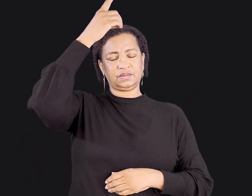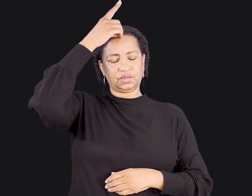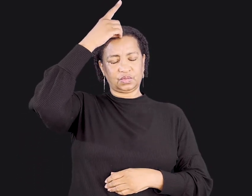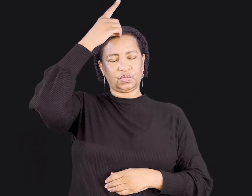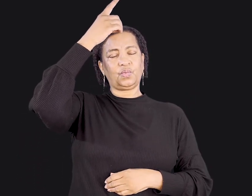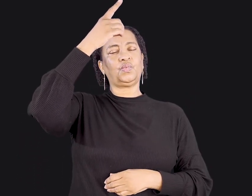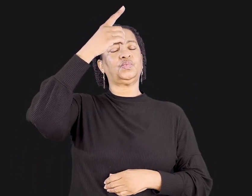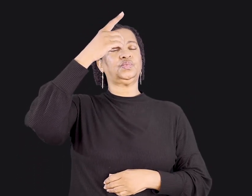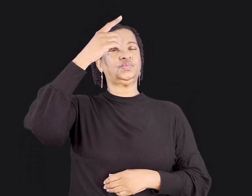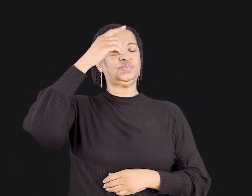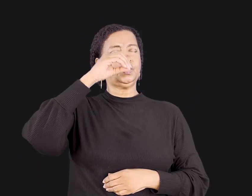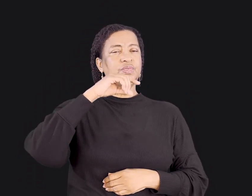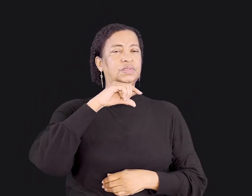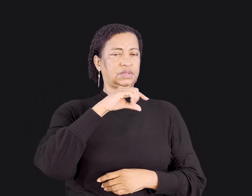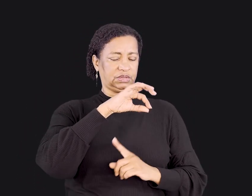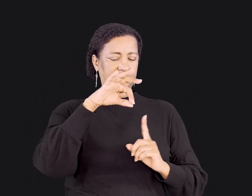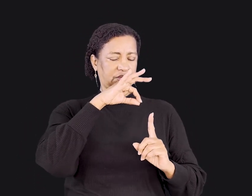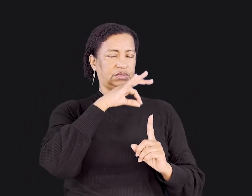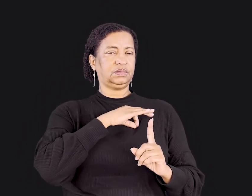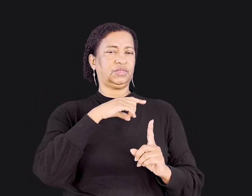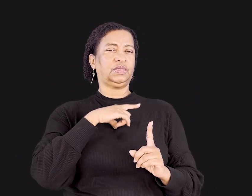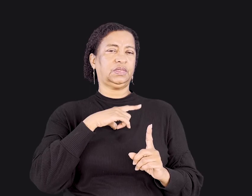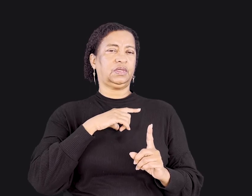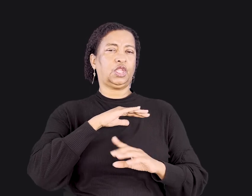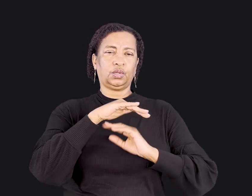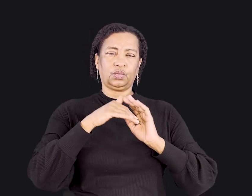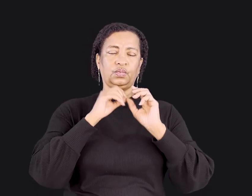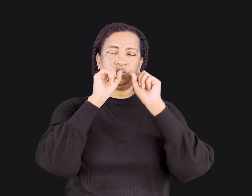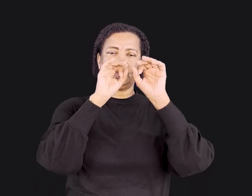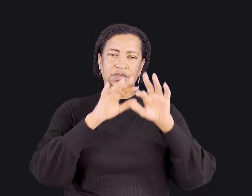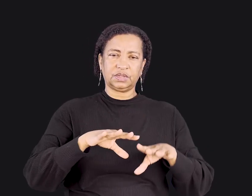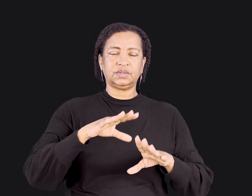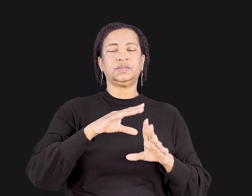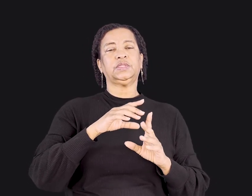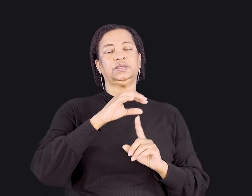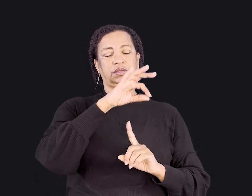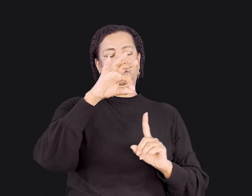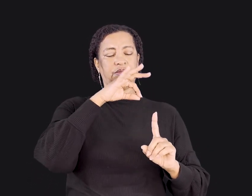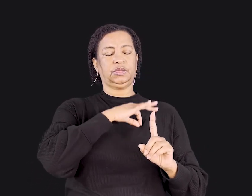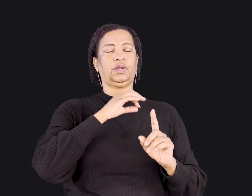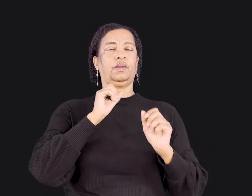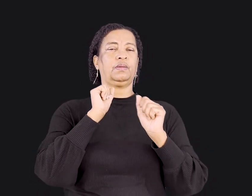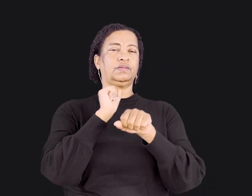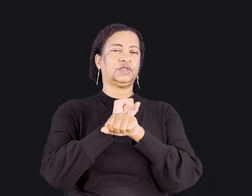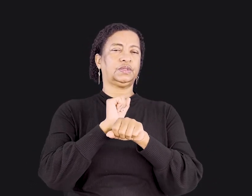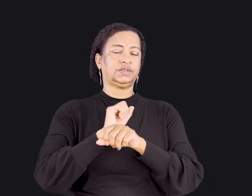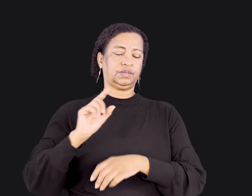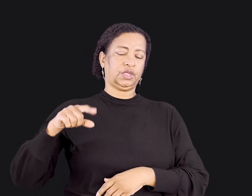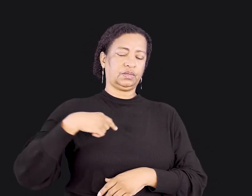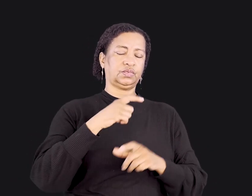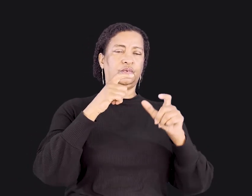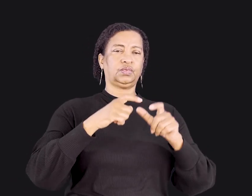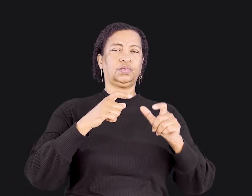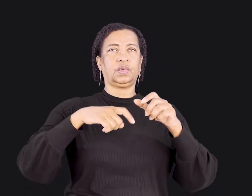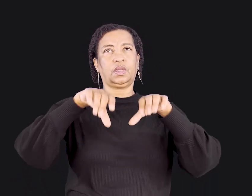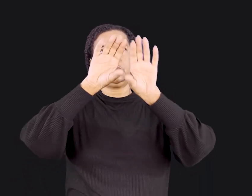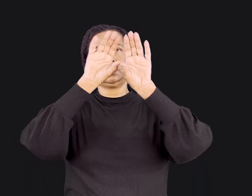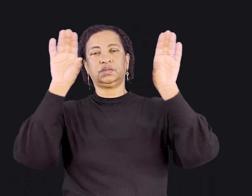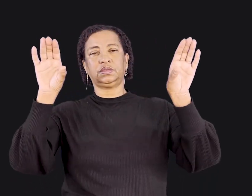espirituais? Todas essas bênçãos espirituais estão à nossa espera nos lugares celestiais. Será que temos fé